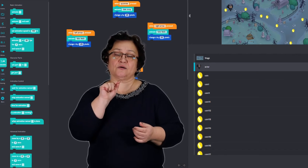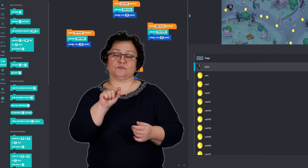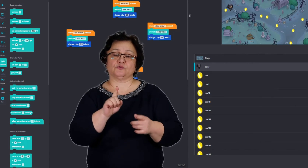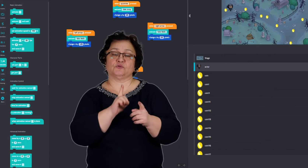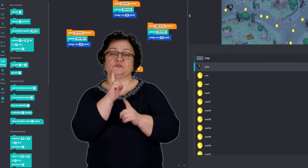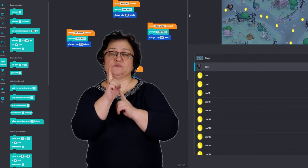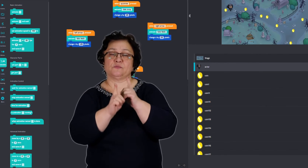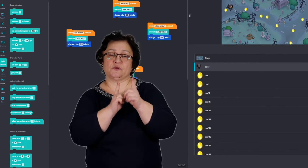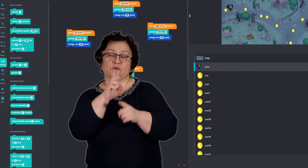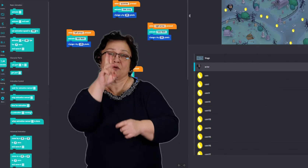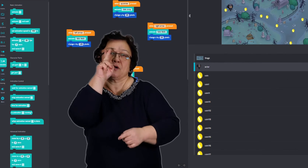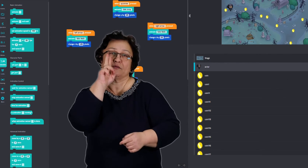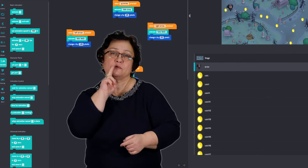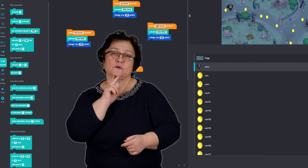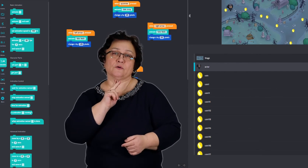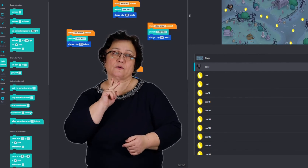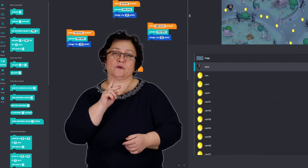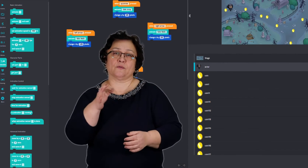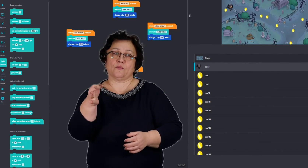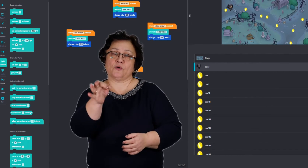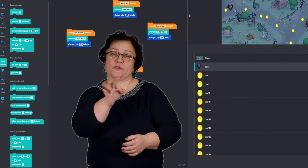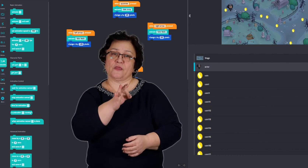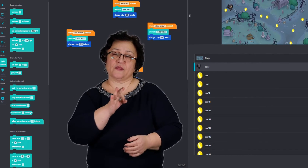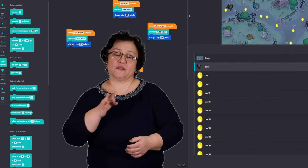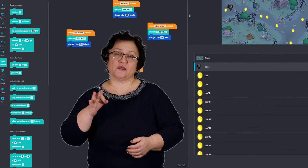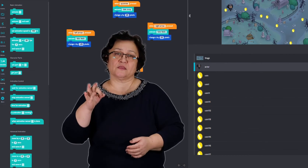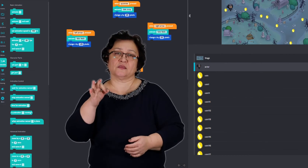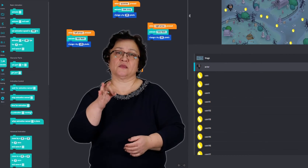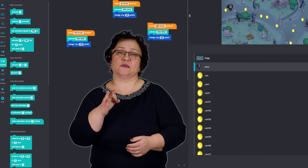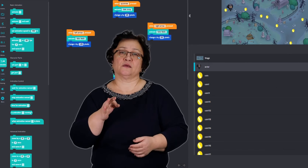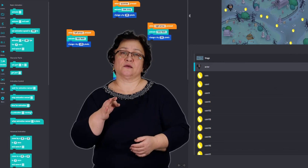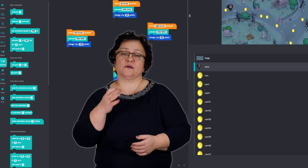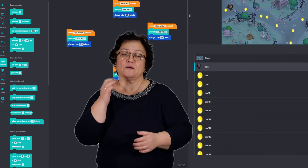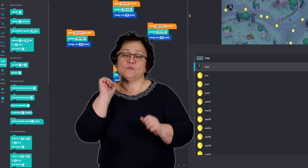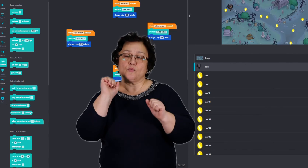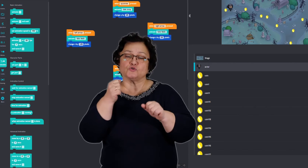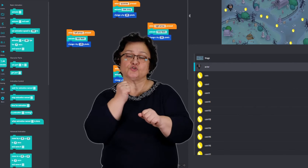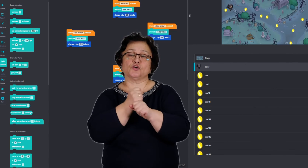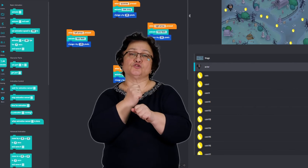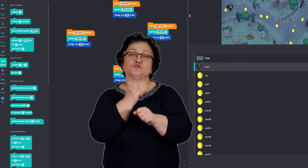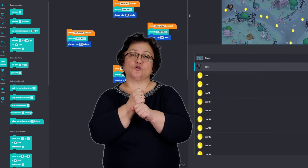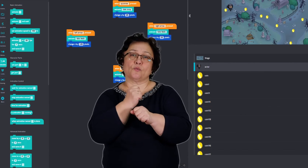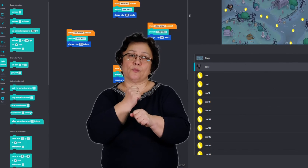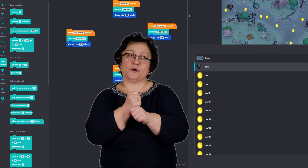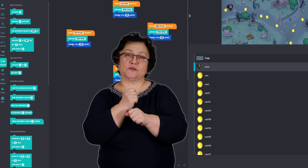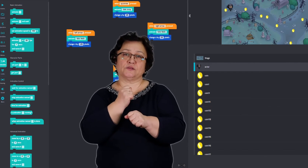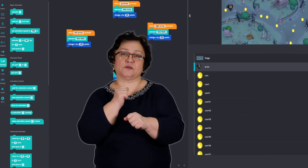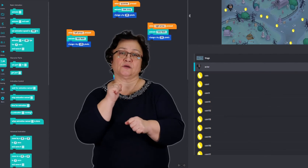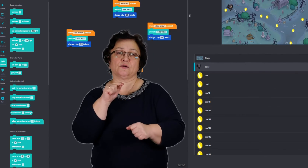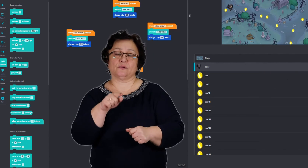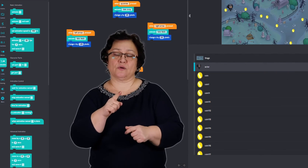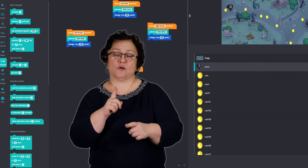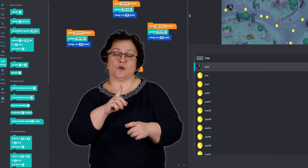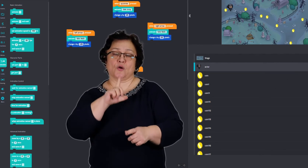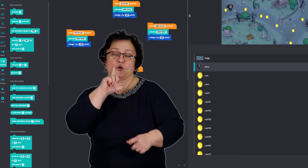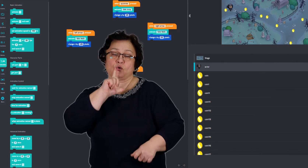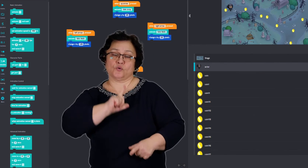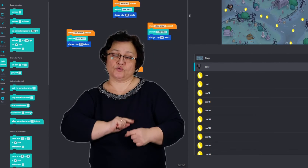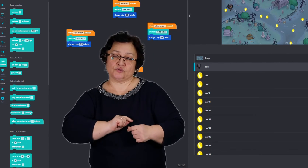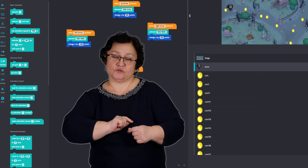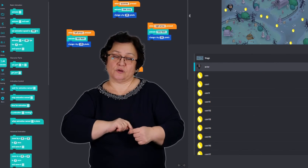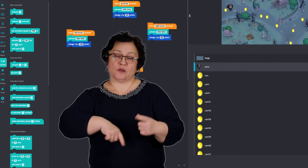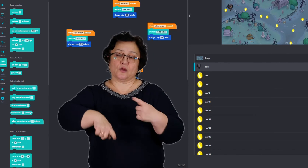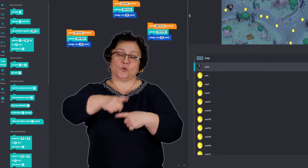кольори, які будуть змінювати монетки. Або також можна зробити так, щоб вони